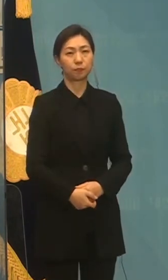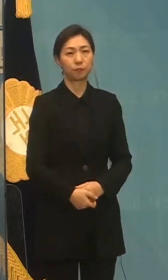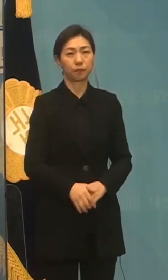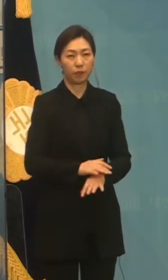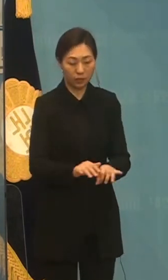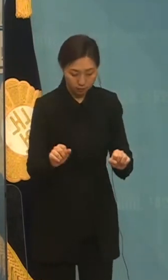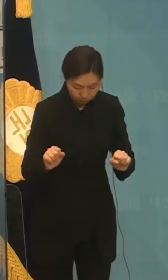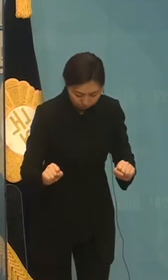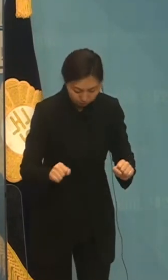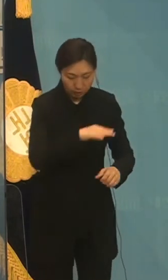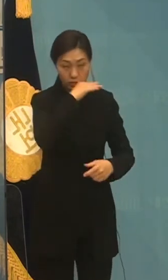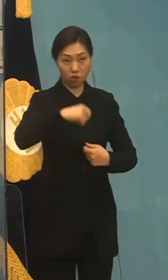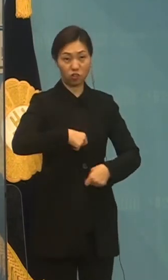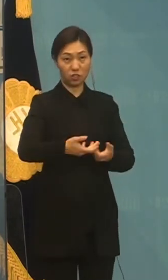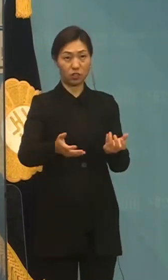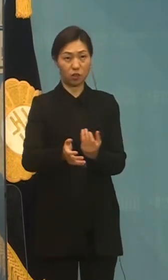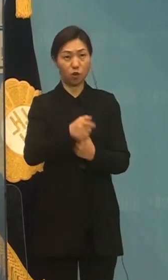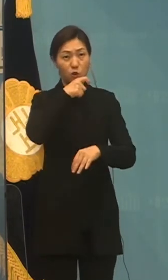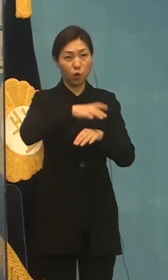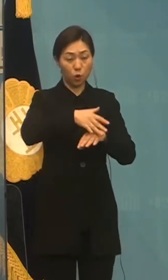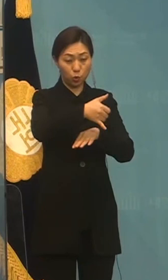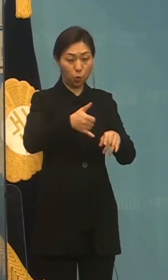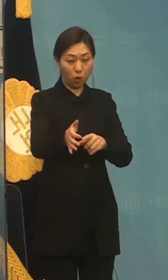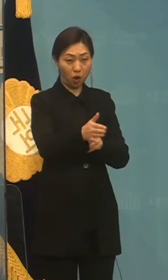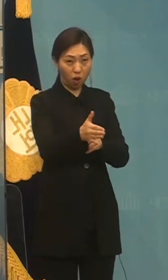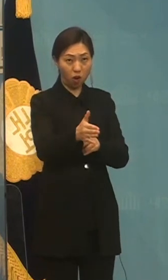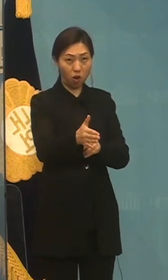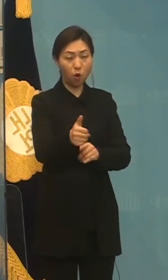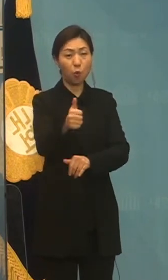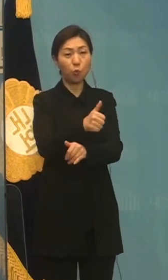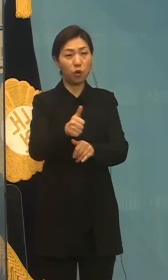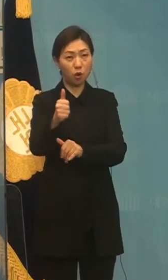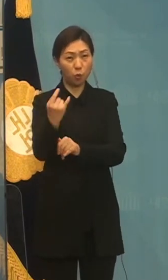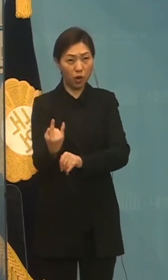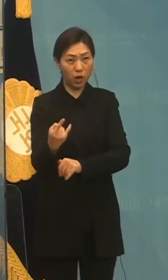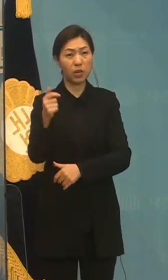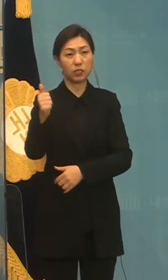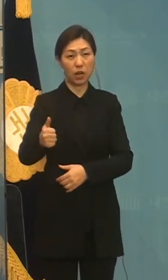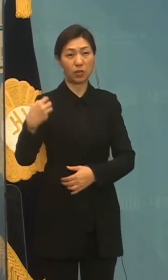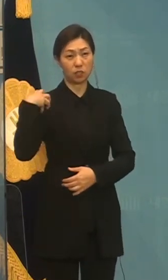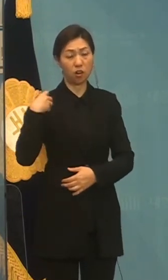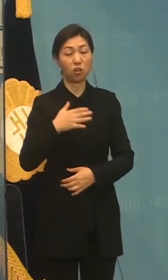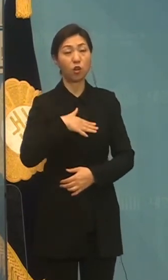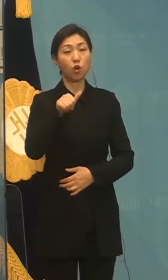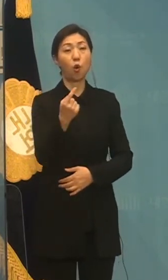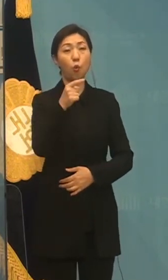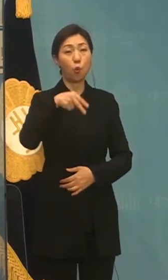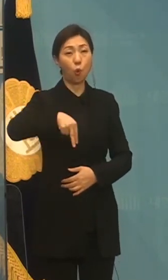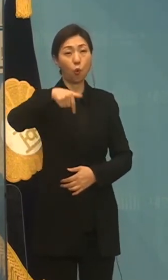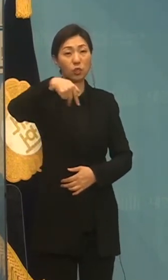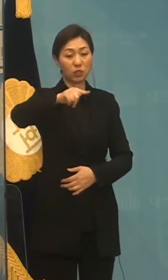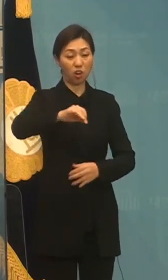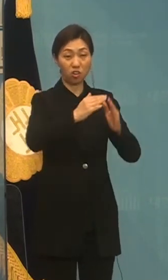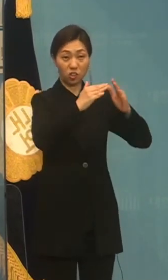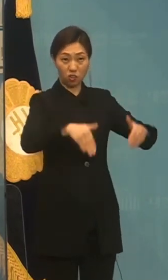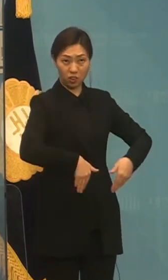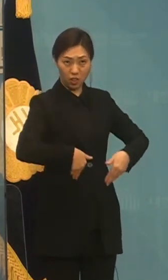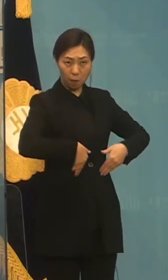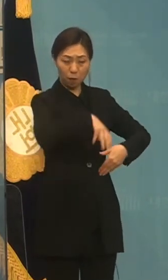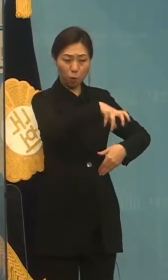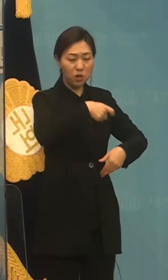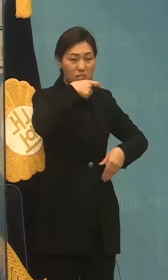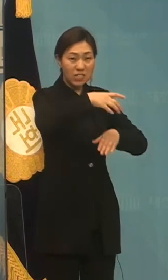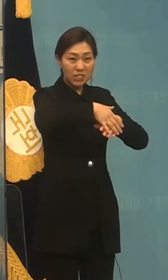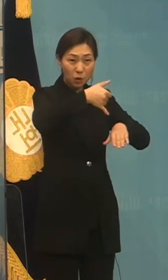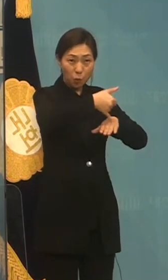네, 안녕하십니까. 정의당 농어민위원장 박웅근입니다. 저는 전남 곡성에서 쌀농사를 짓고 있습니다. 지난